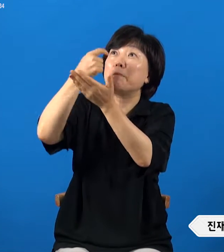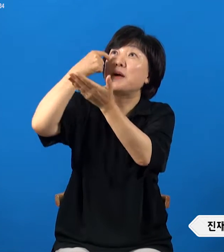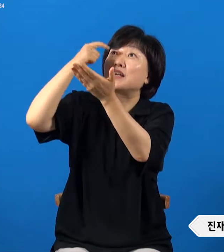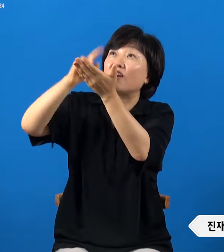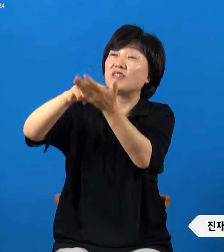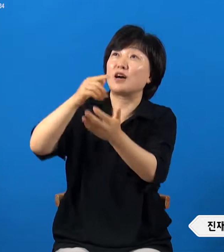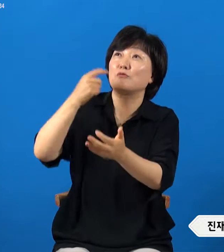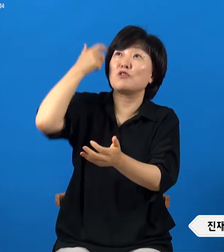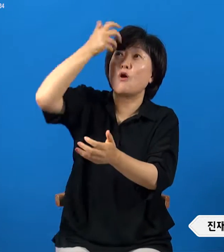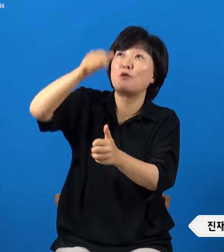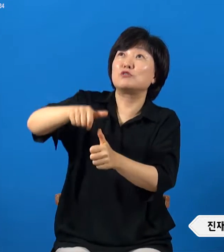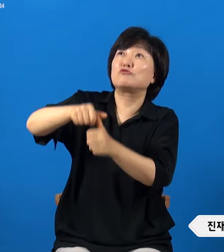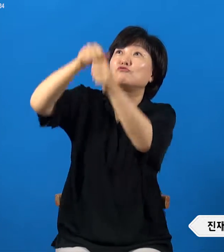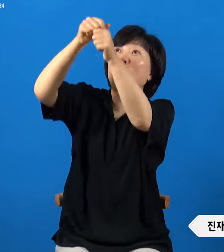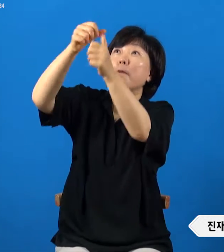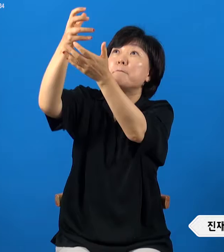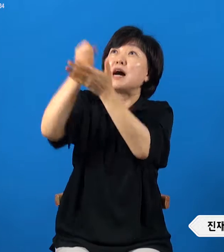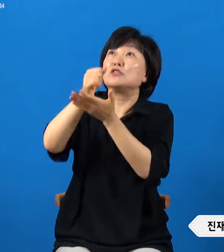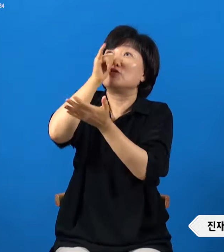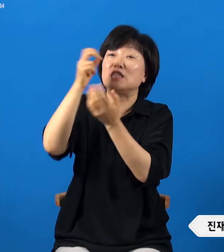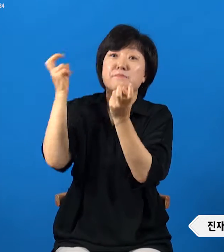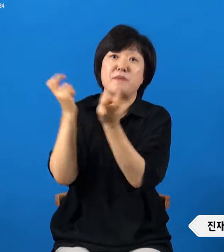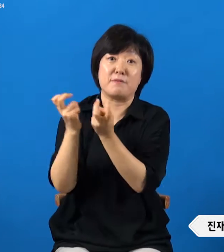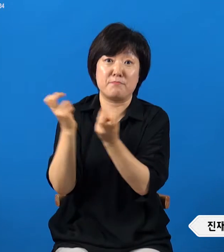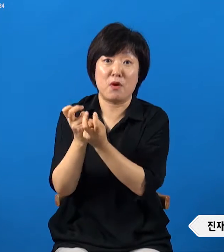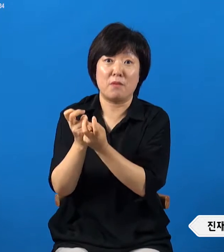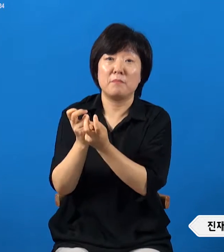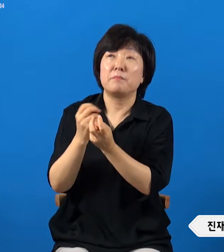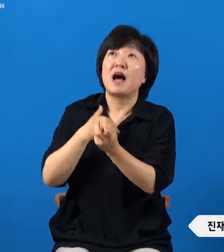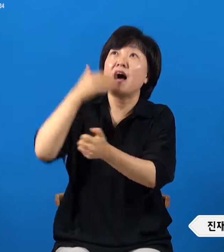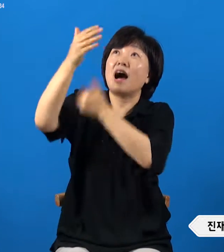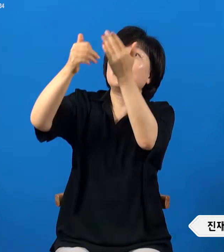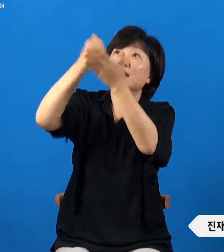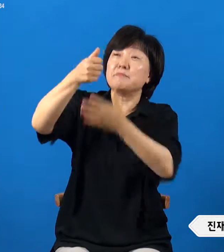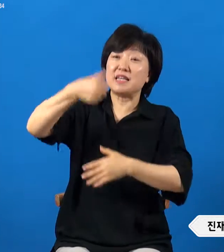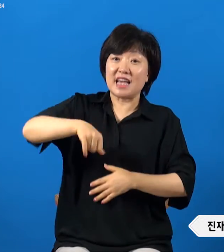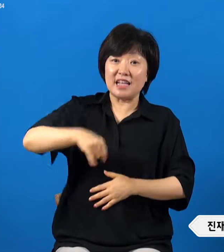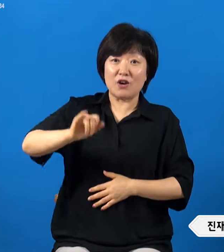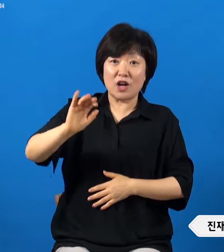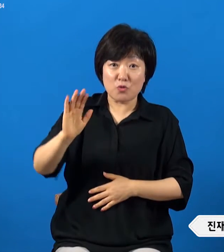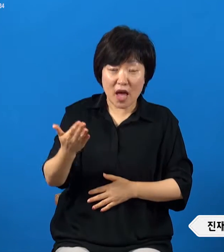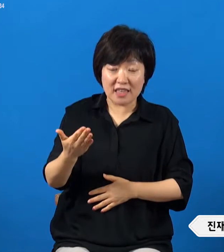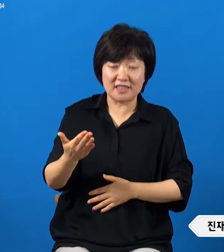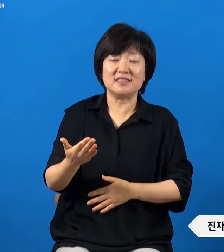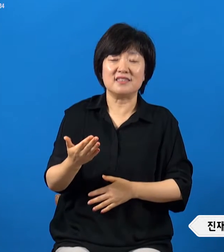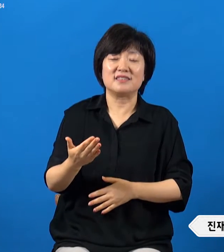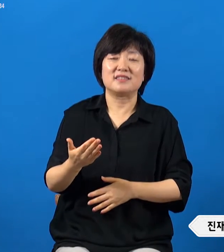수 있겠습니까? 내가 어떻게 하면 하나님의 자녀가 될 수 있겠습니까?